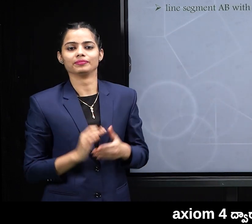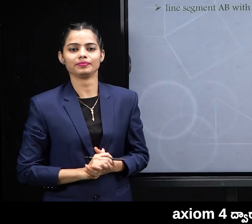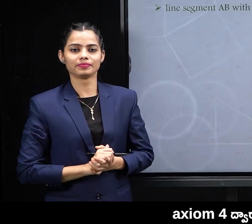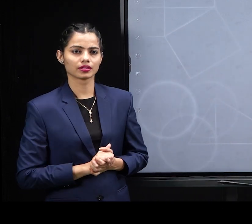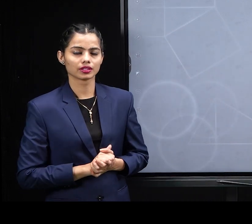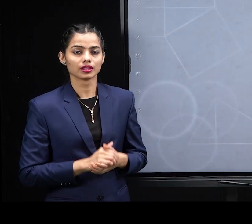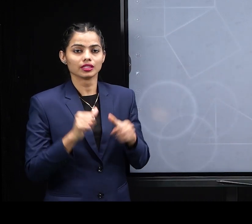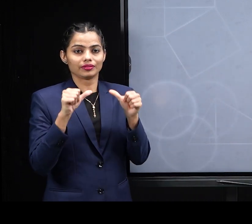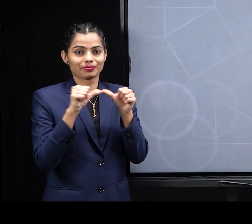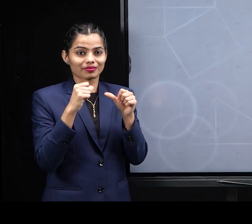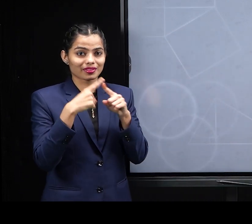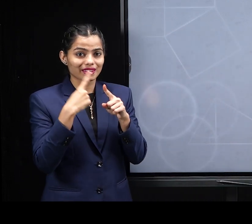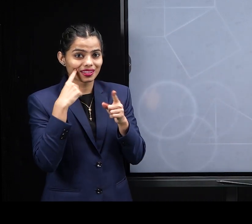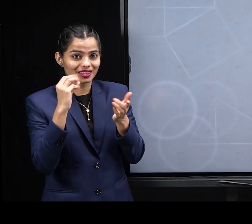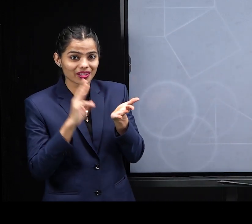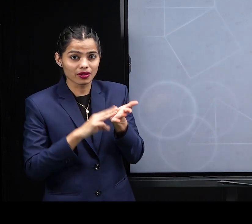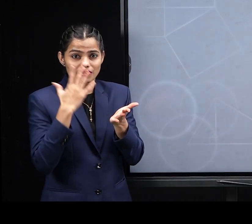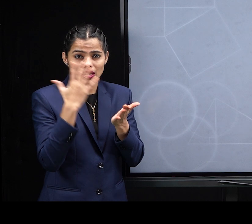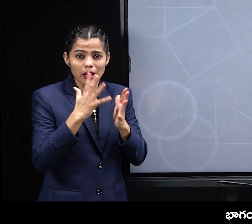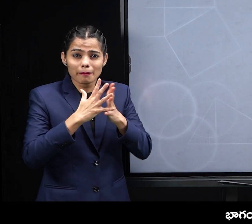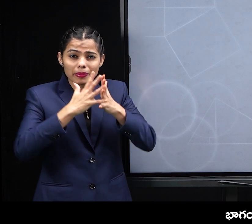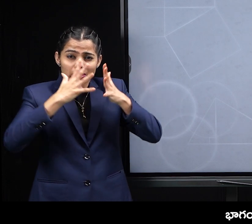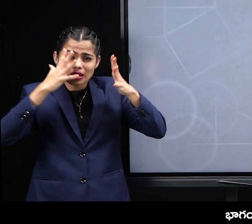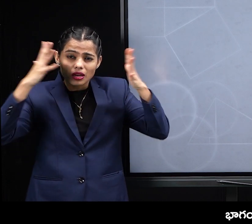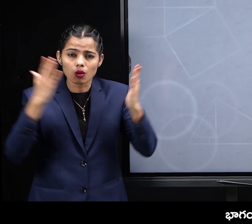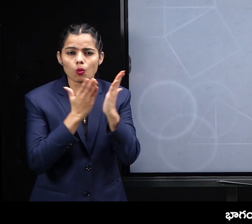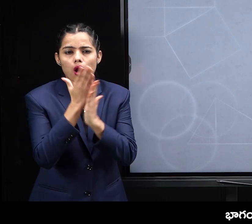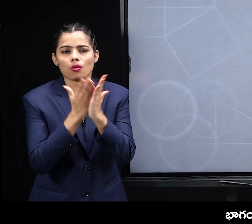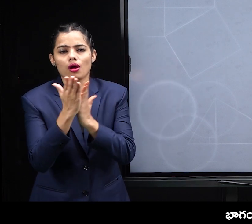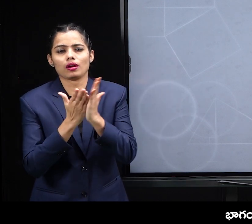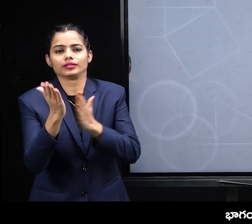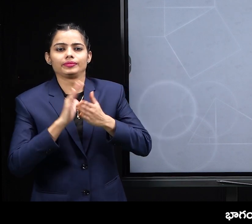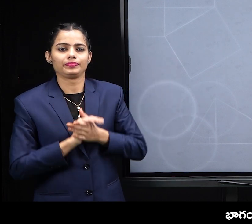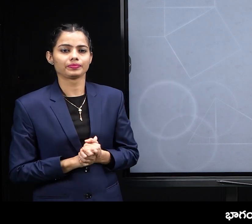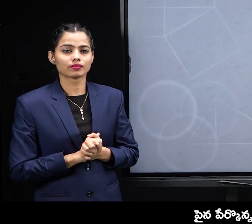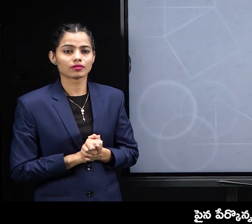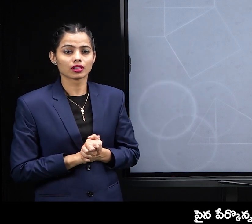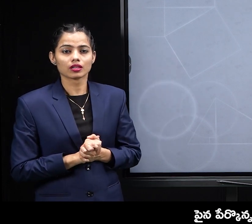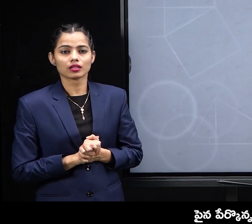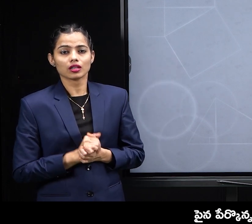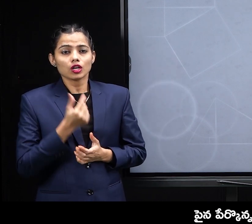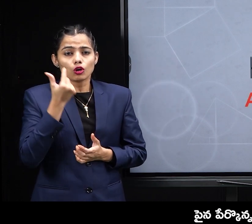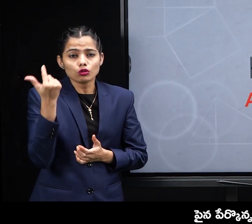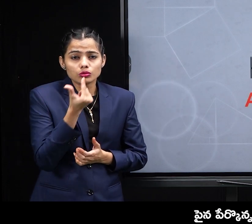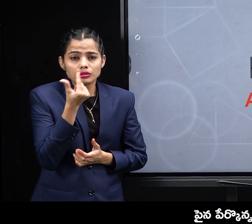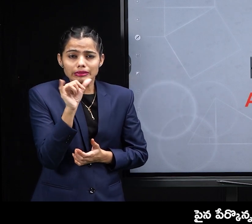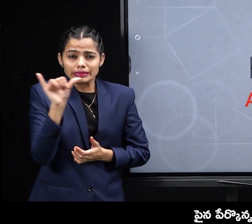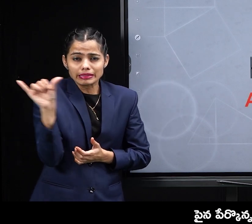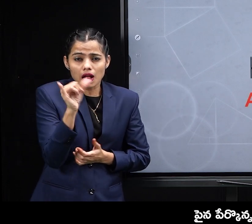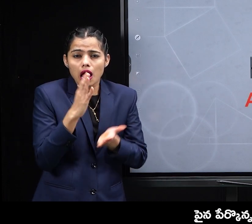సూత్రం ఆయిదు బాగం కంటే మొత్తం గొప్పది పైన పేర్కొన్న అదే బమ్మను